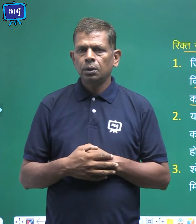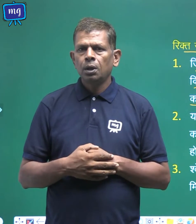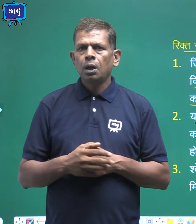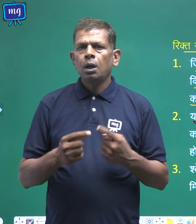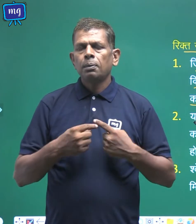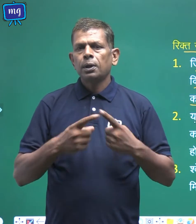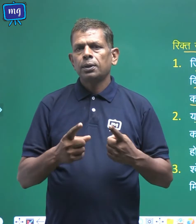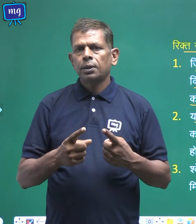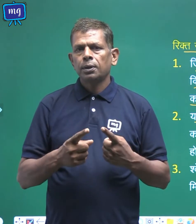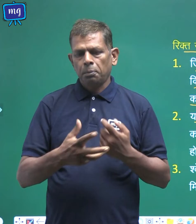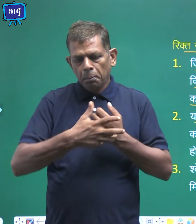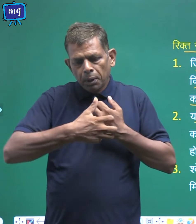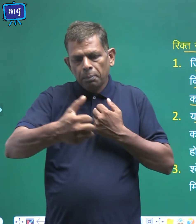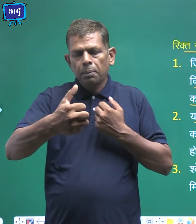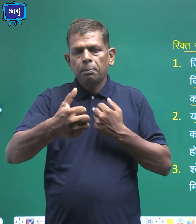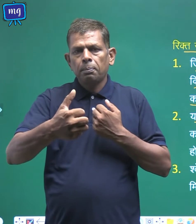यदि प्रतिबिंब